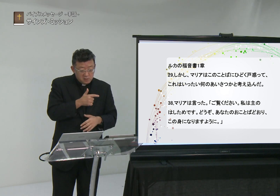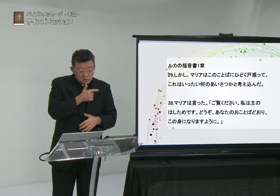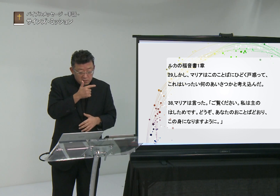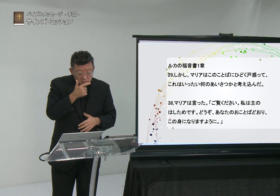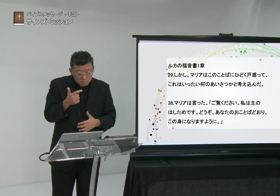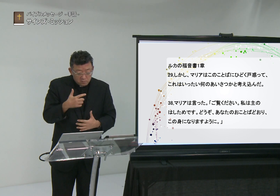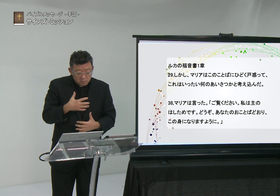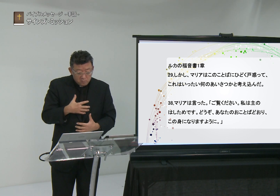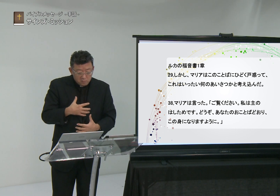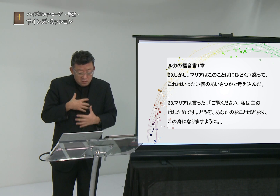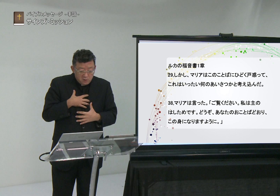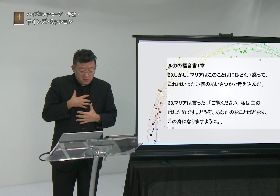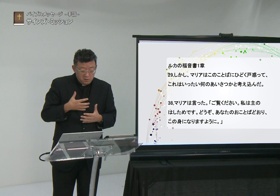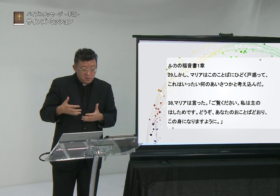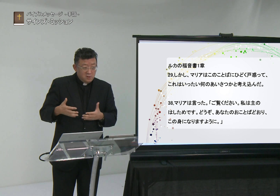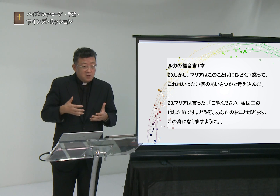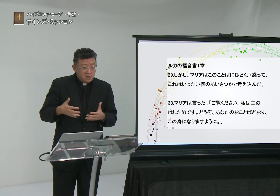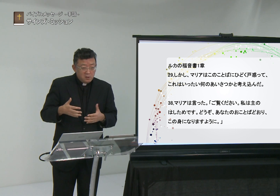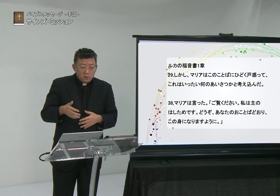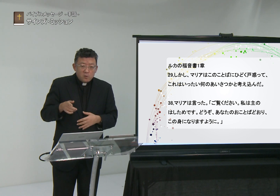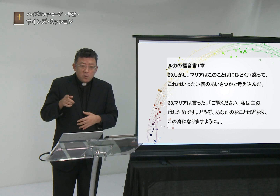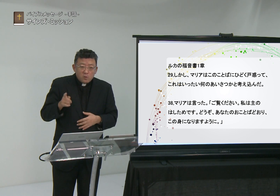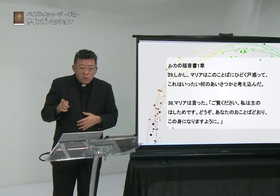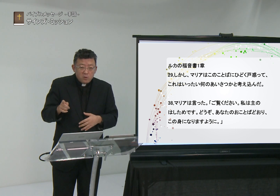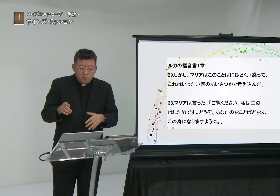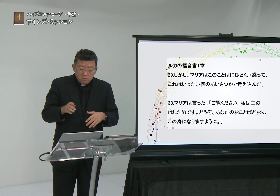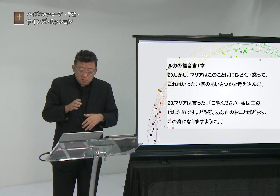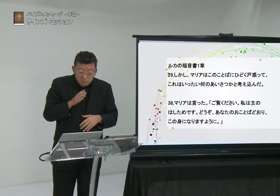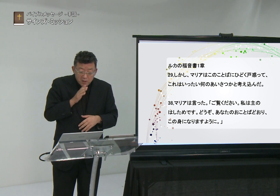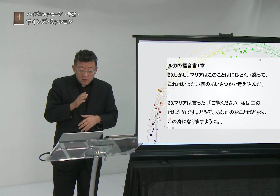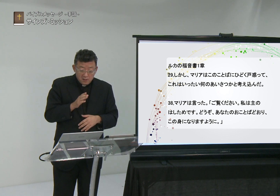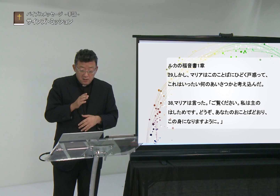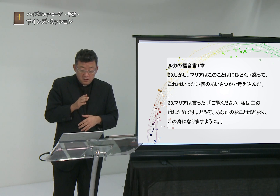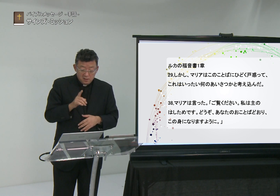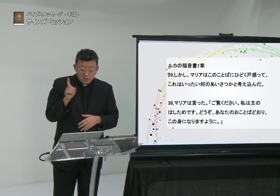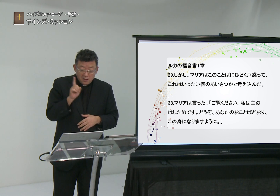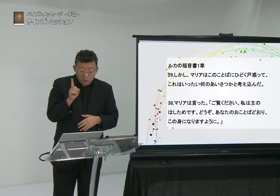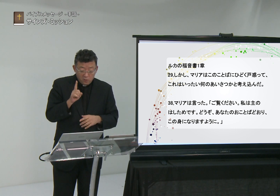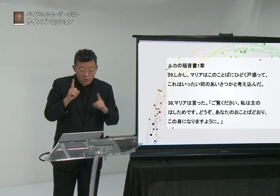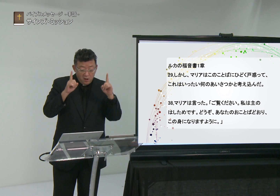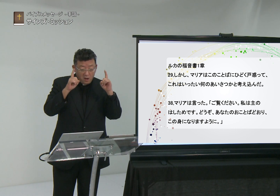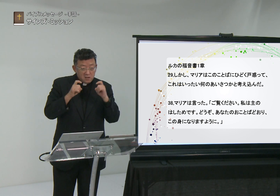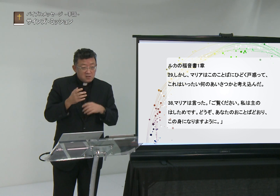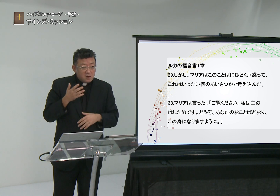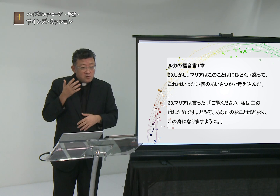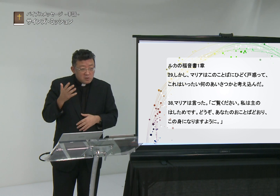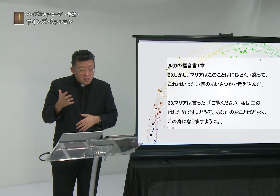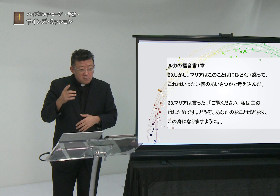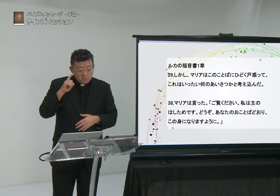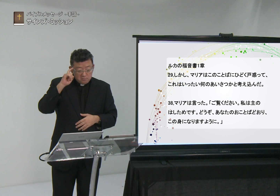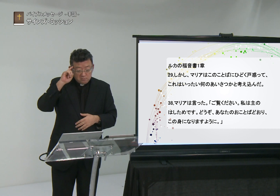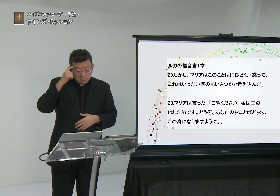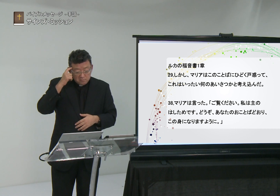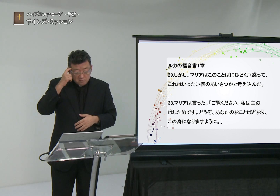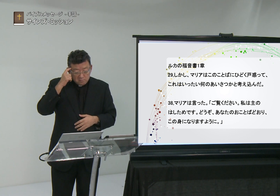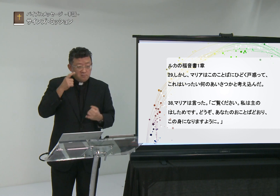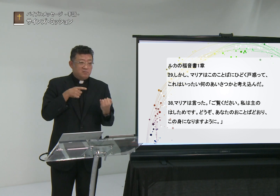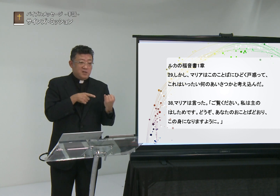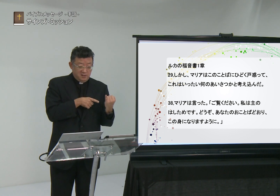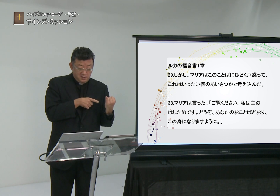一生29節しかしマリアはこの言葉にひどく戸惑ってこれはいったい何の